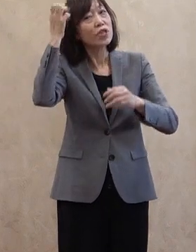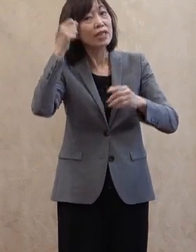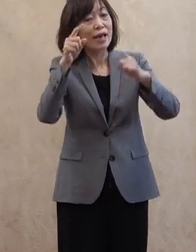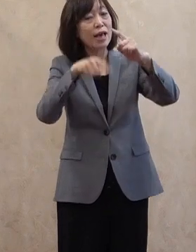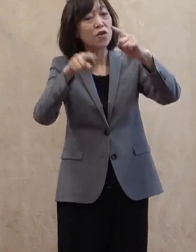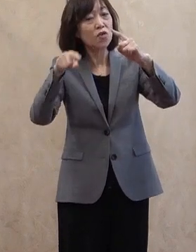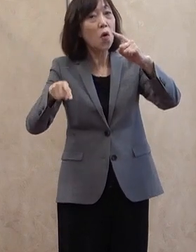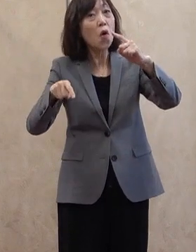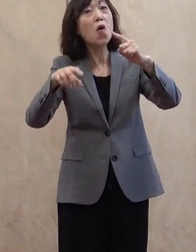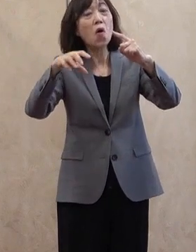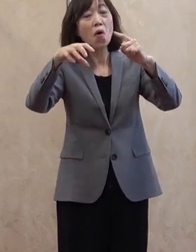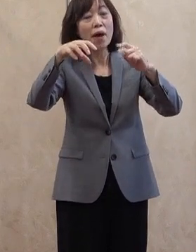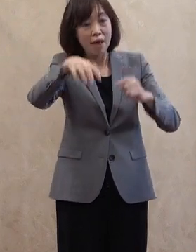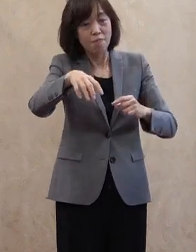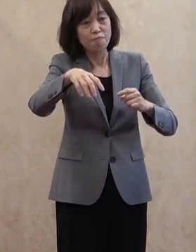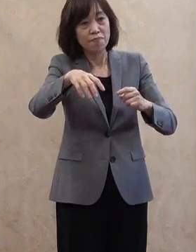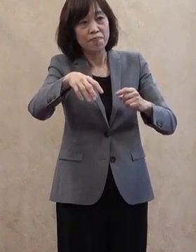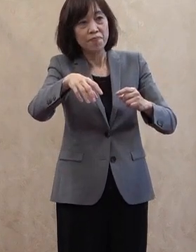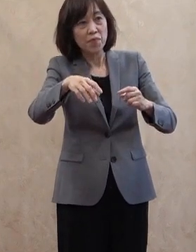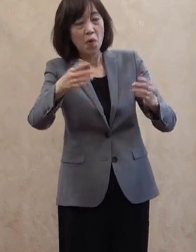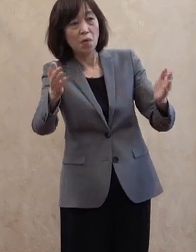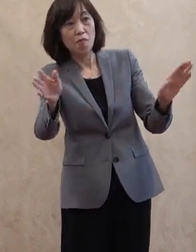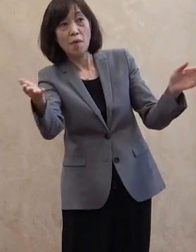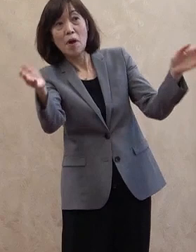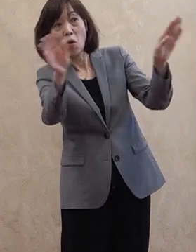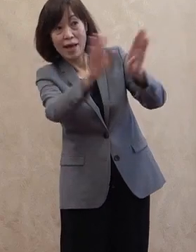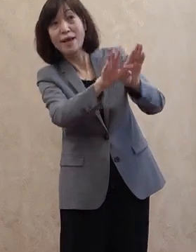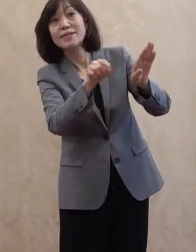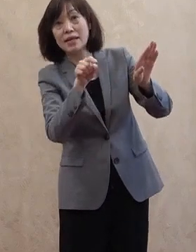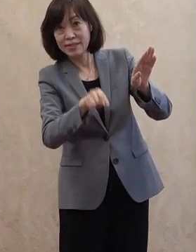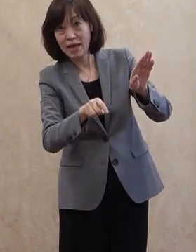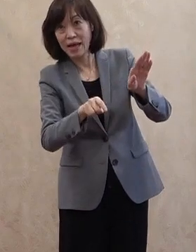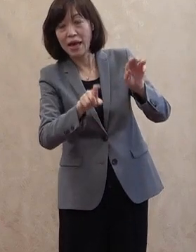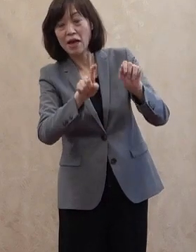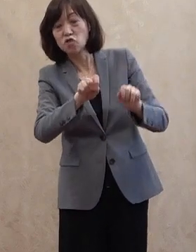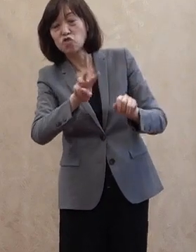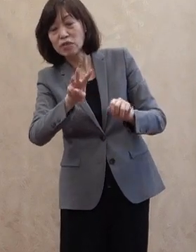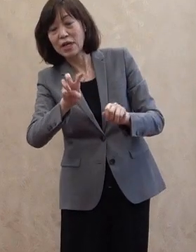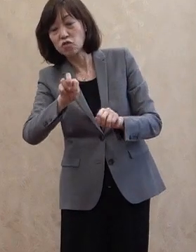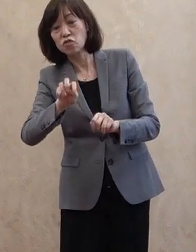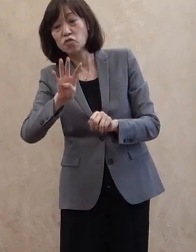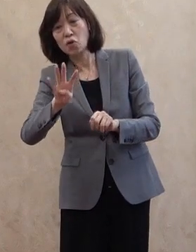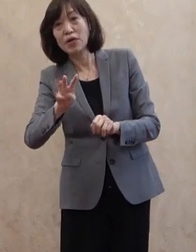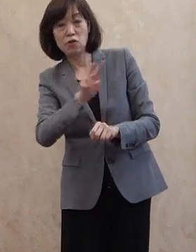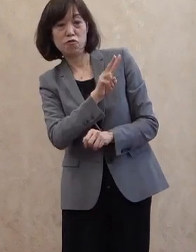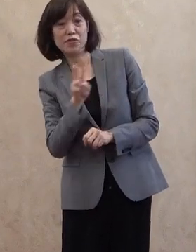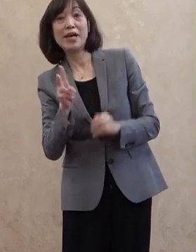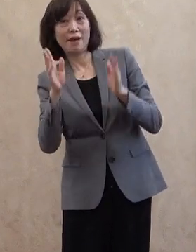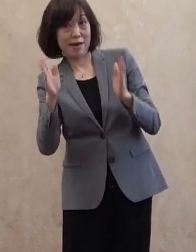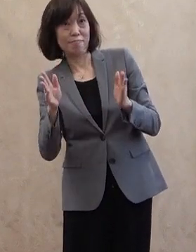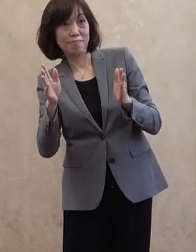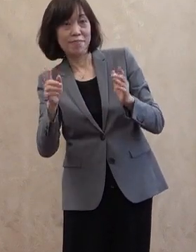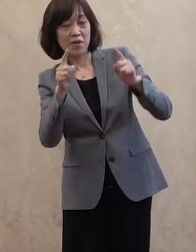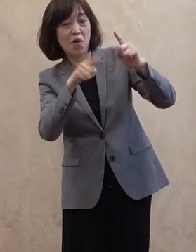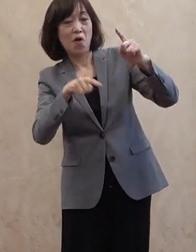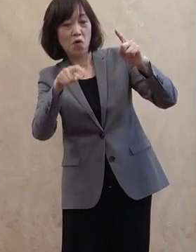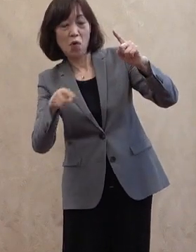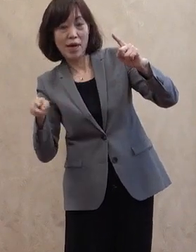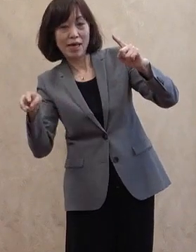ので、入り口を閉鎖した形にして、13日14日この公園の中をこうぐるぐるですね、